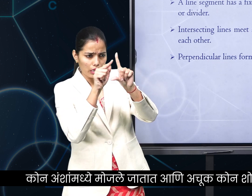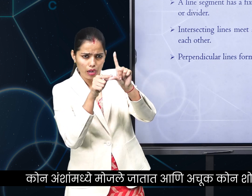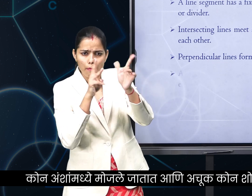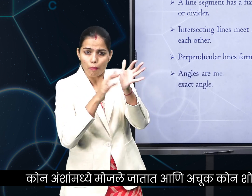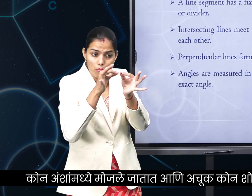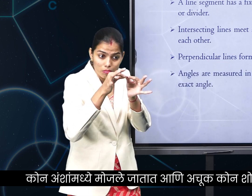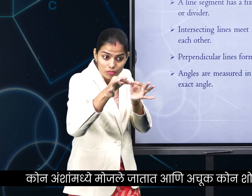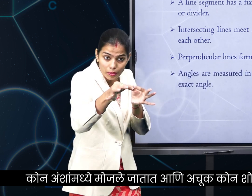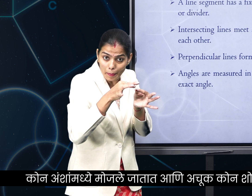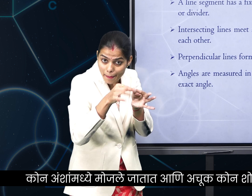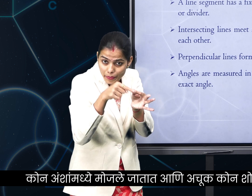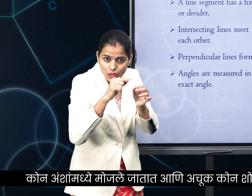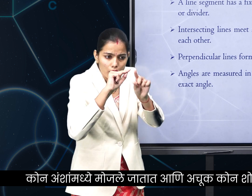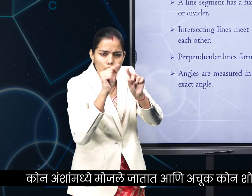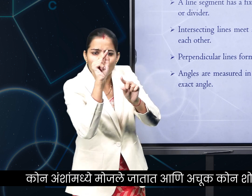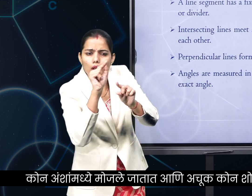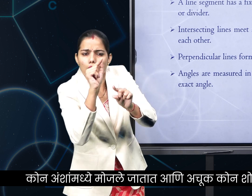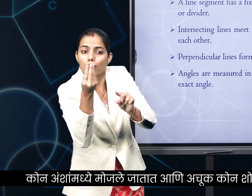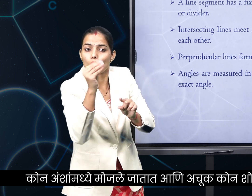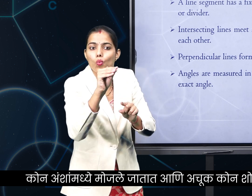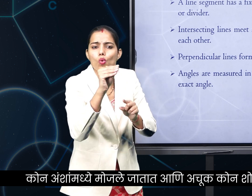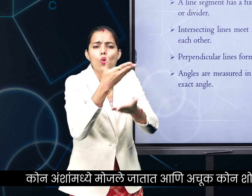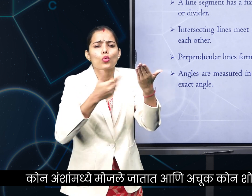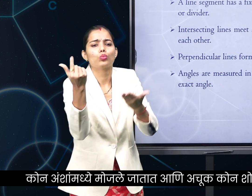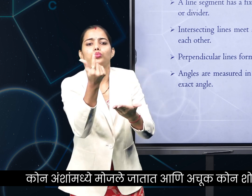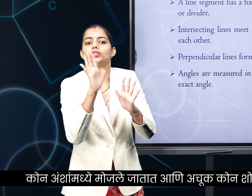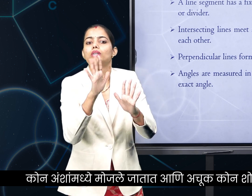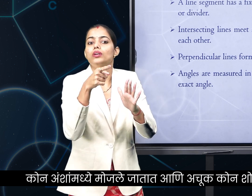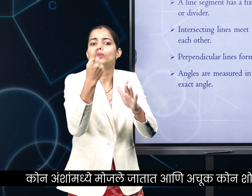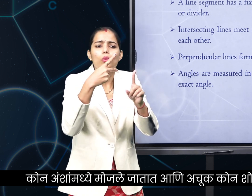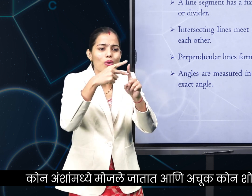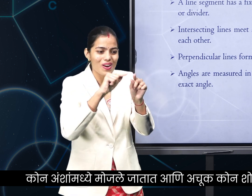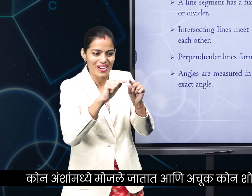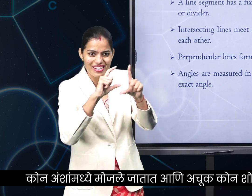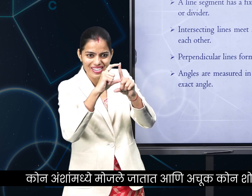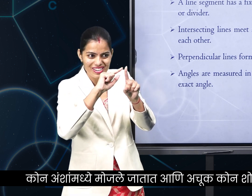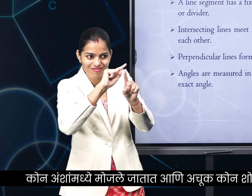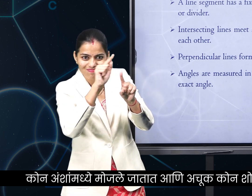कोन अंशामध्ये मोजले जातात आणि अचूक कोन शोधण्यासाठी आपण कोनाचा वापर करतो.